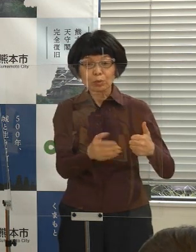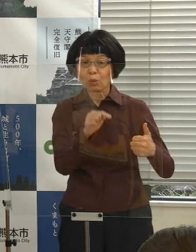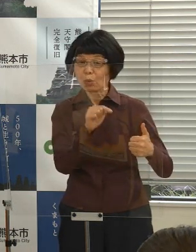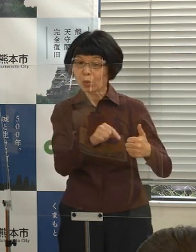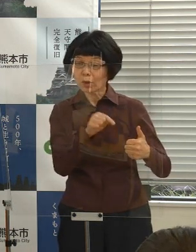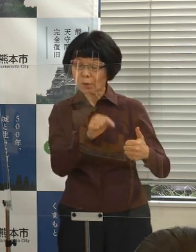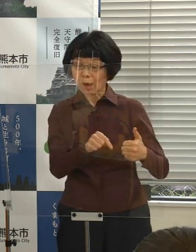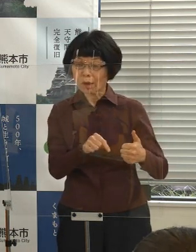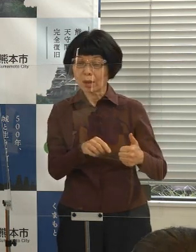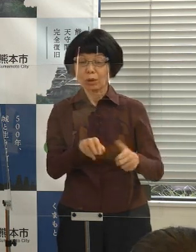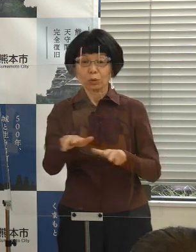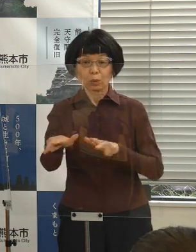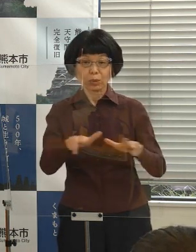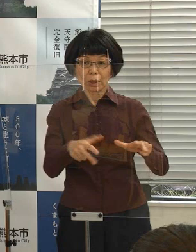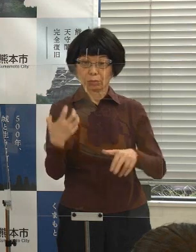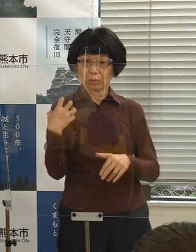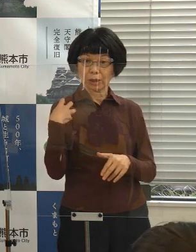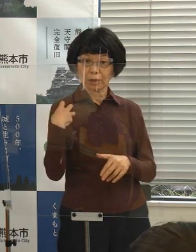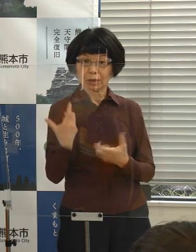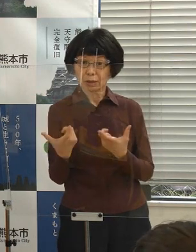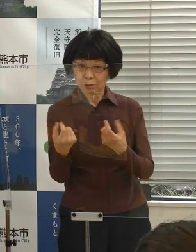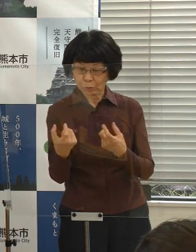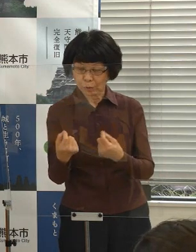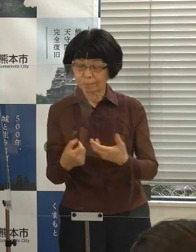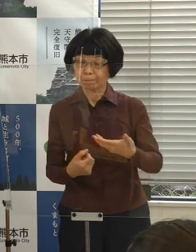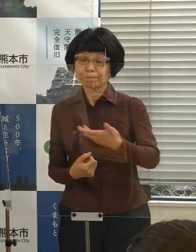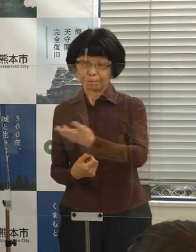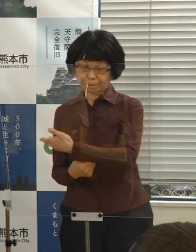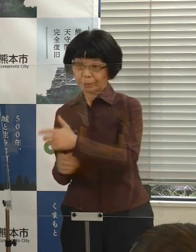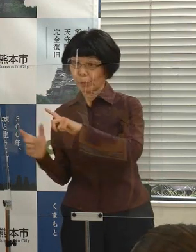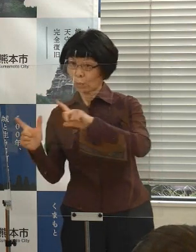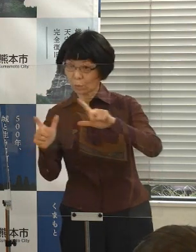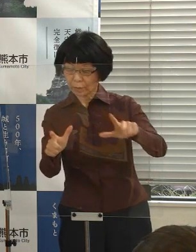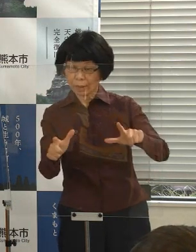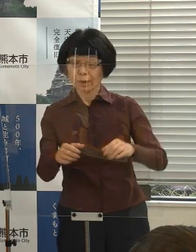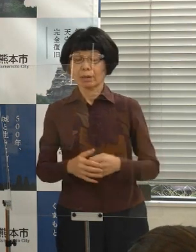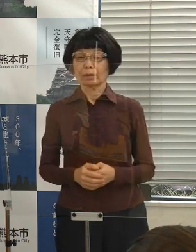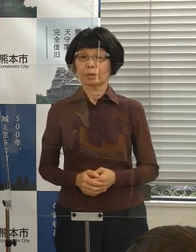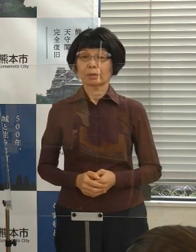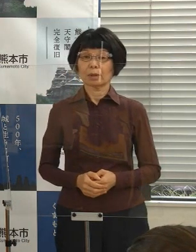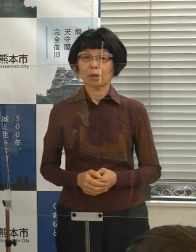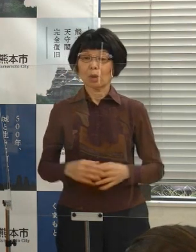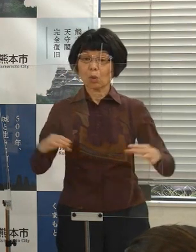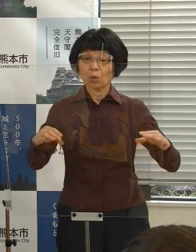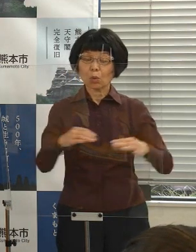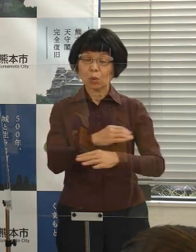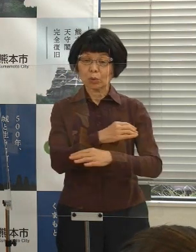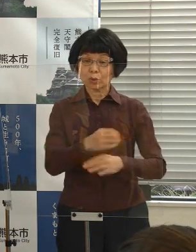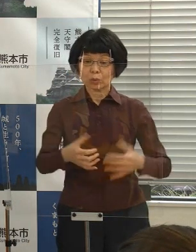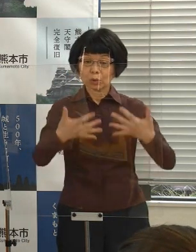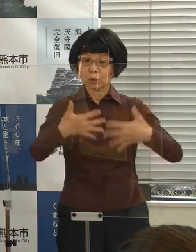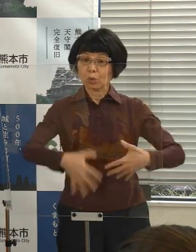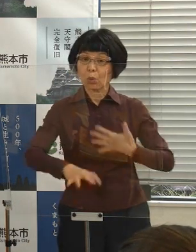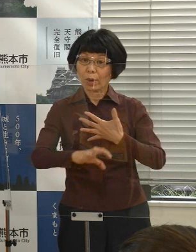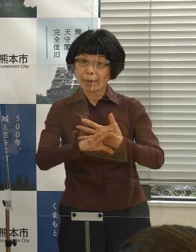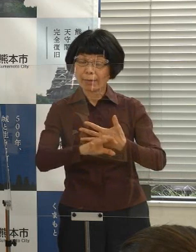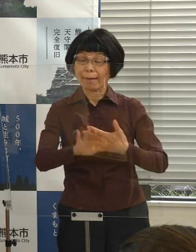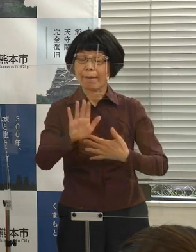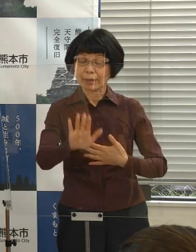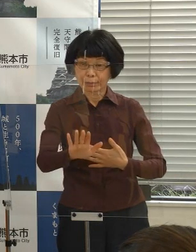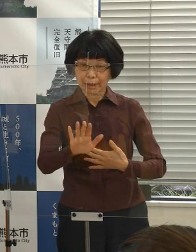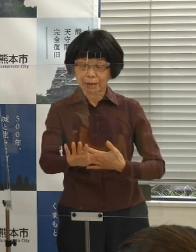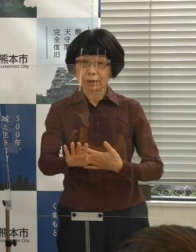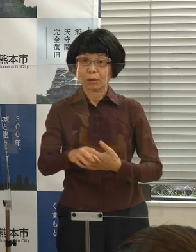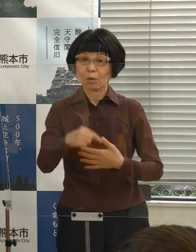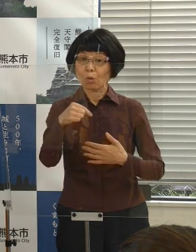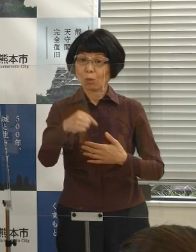行政としては責務であるという考えでしょうか。 はい、そういうことで、我々交通基本条例という条例を持っています。でこの条例でもやはり、